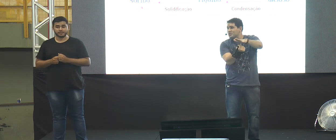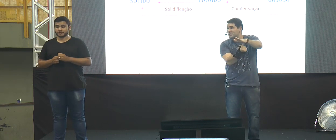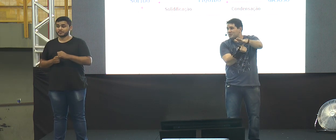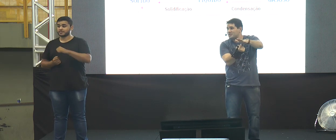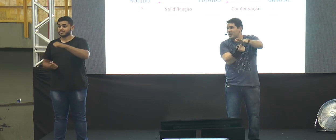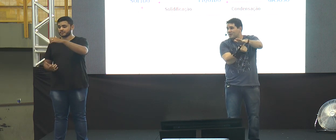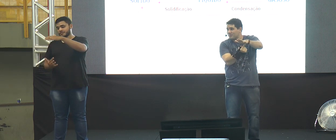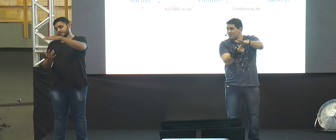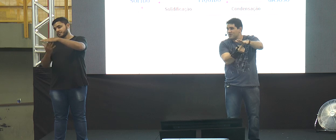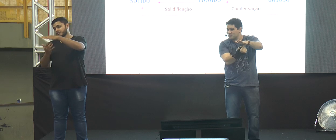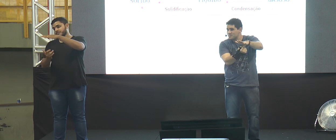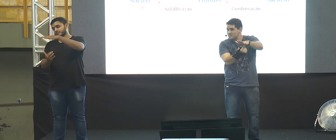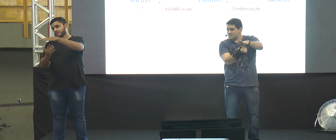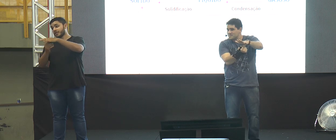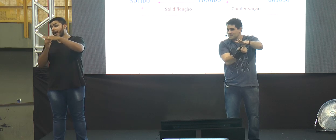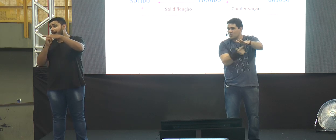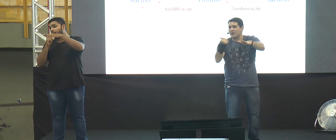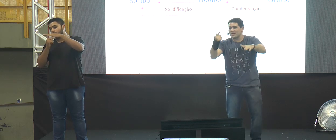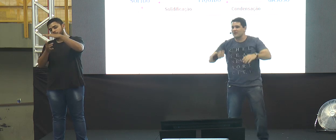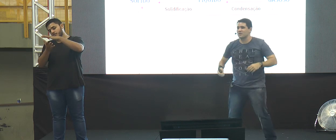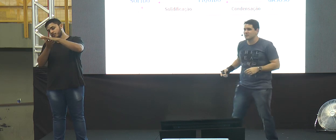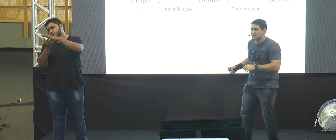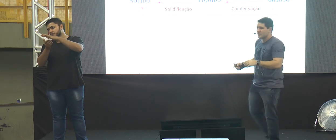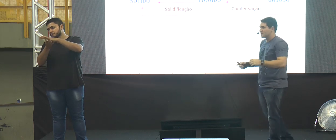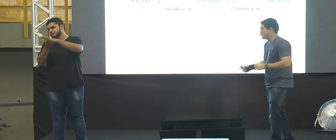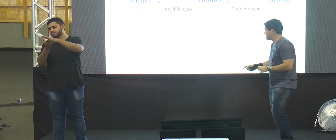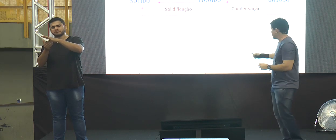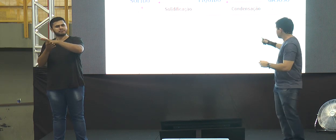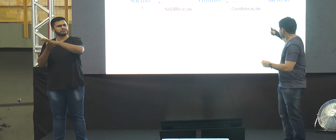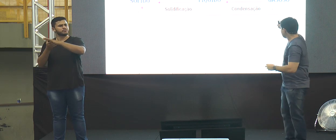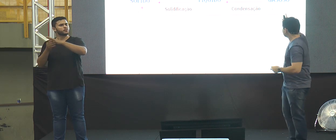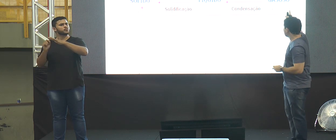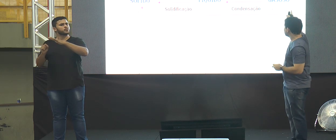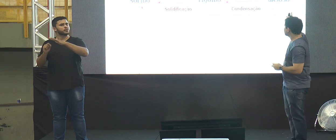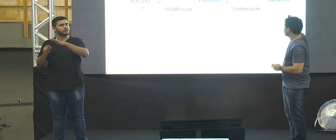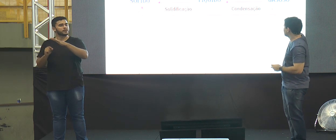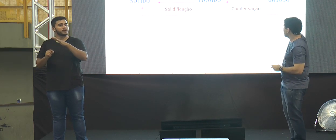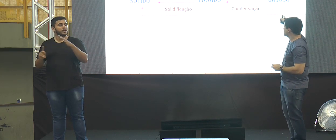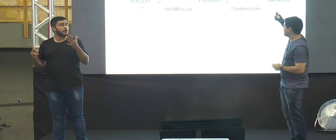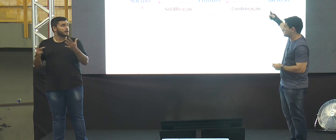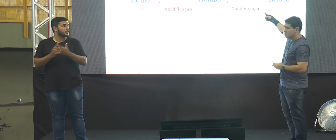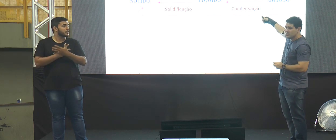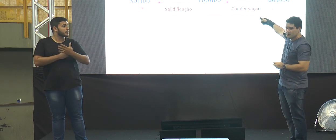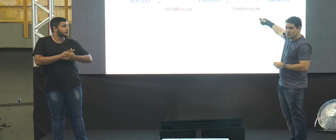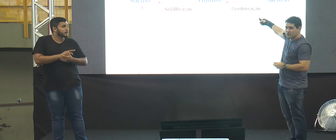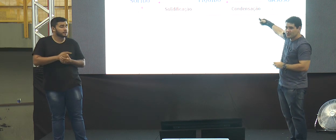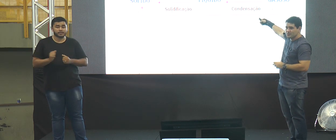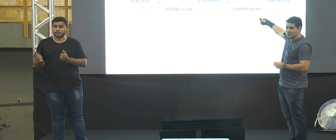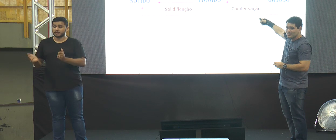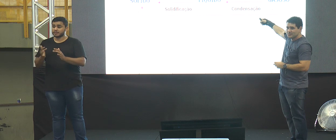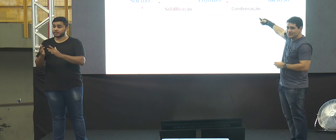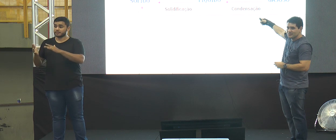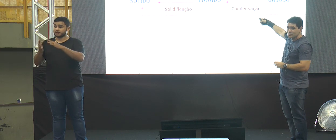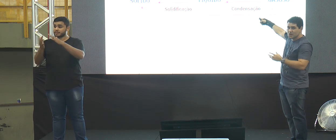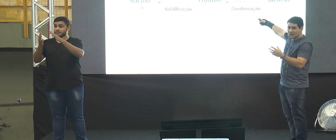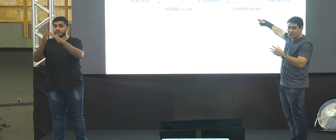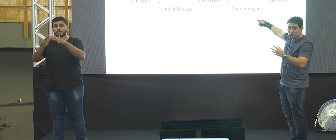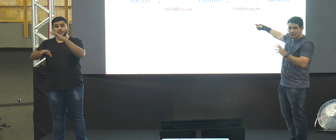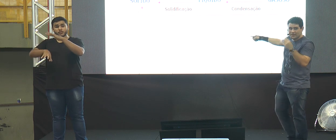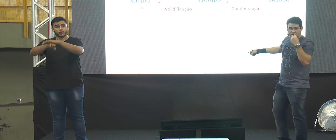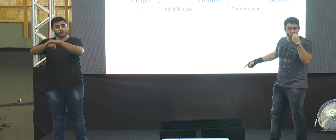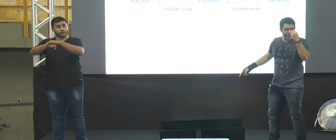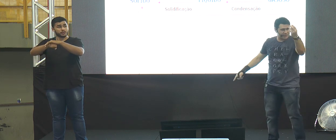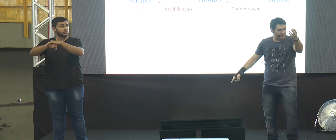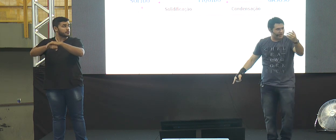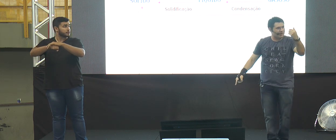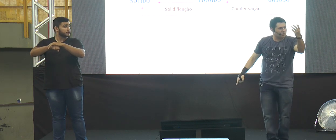formar gotículas de água na minha mão. O que estava acontecendo? Estava saindo do gasoso para o líquido. Só que nesse